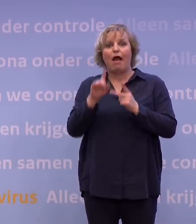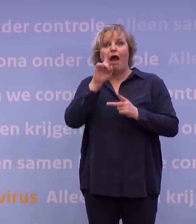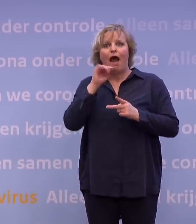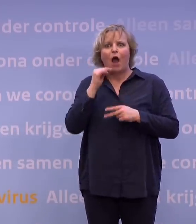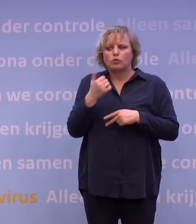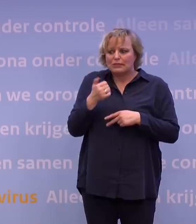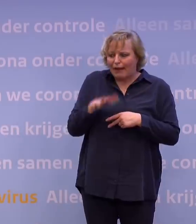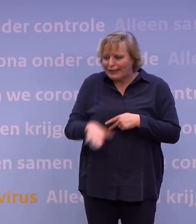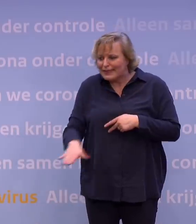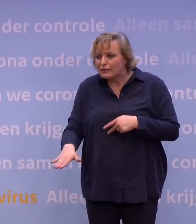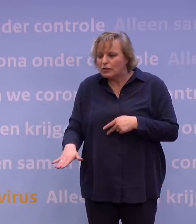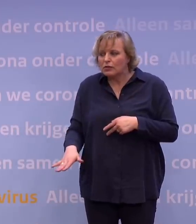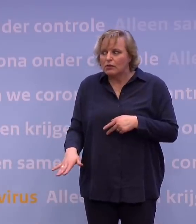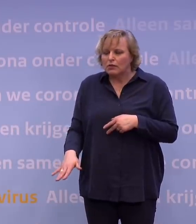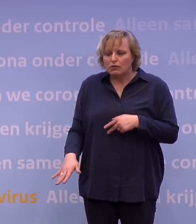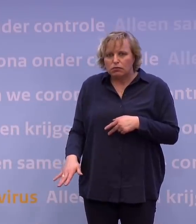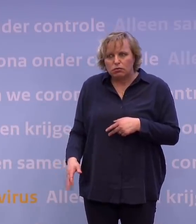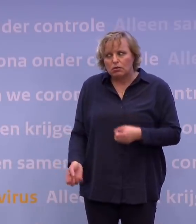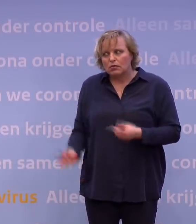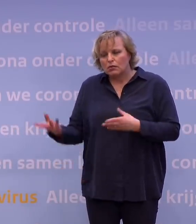ja, wanneer gaan ze eindelijk weer eens een keer naar die school toe.